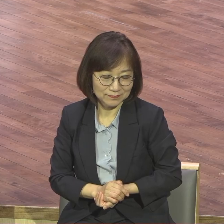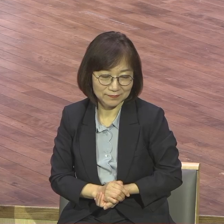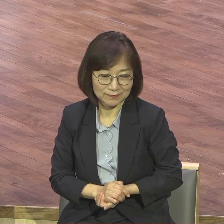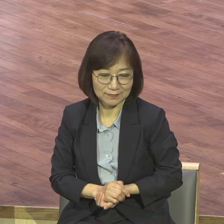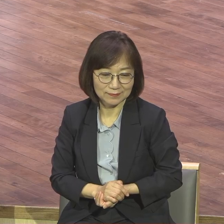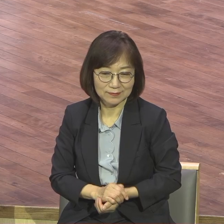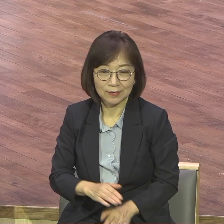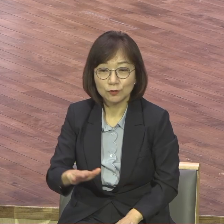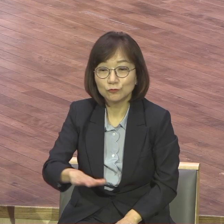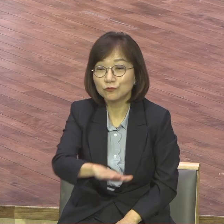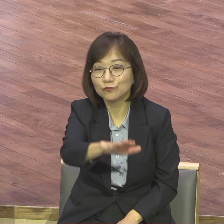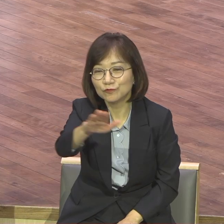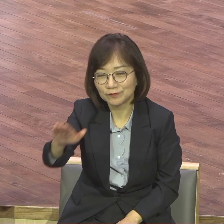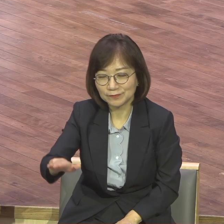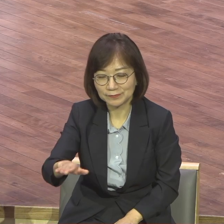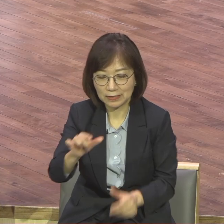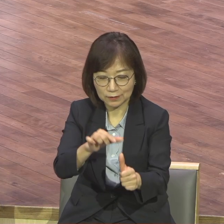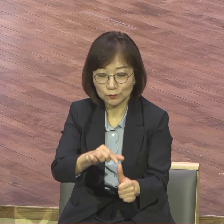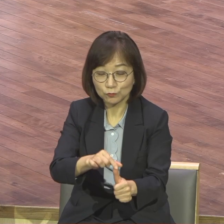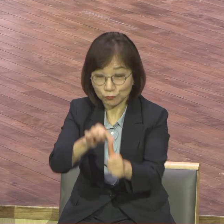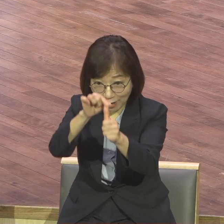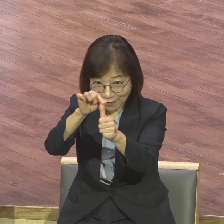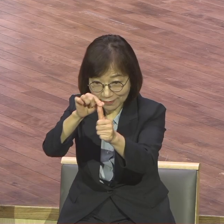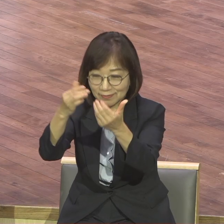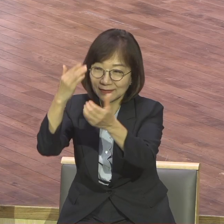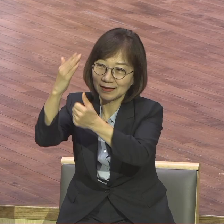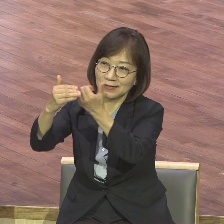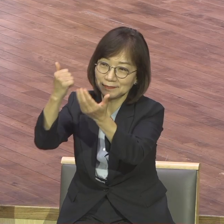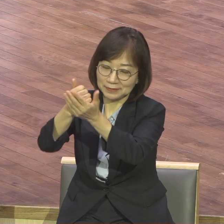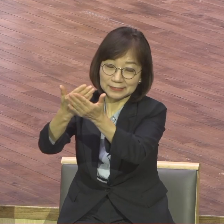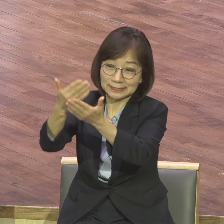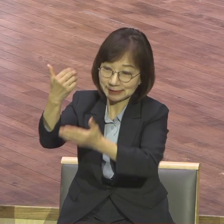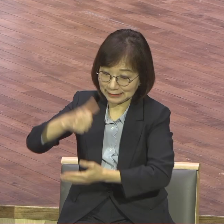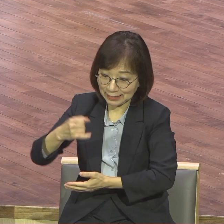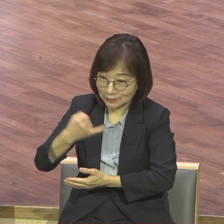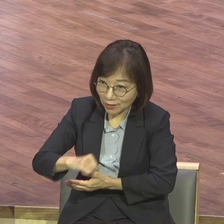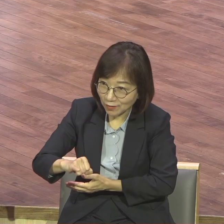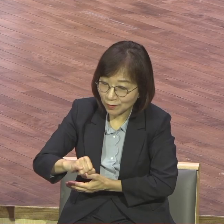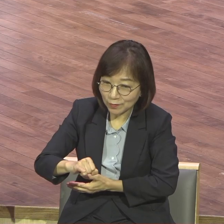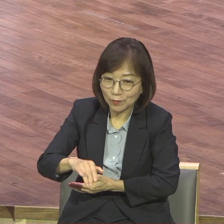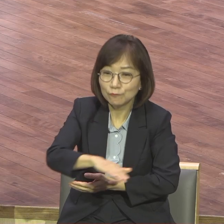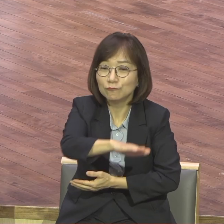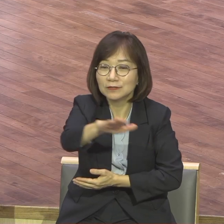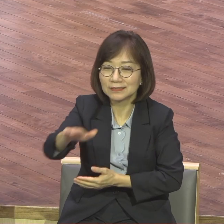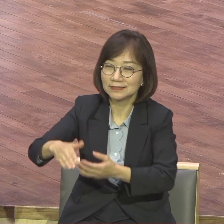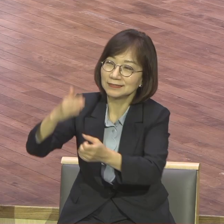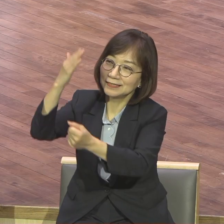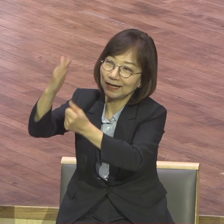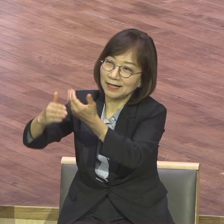구원받은 하나님의 자녀는 하나님께 사랑의 빚진 자라는 것입니다.